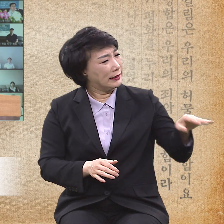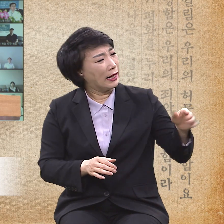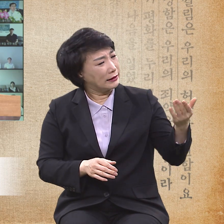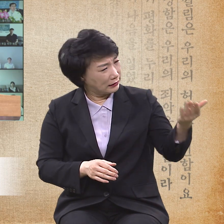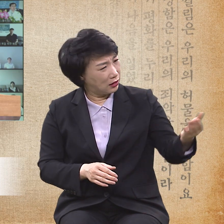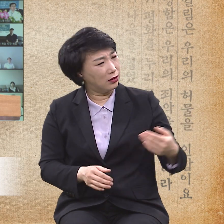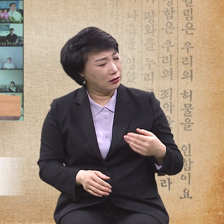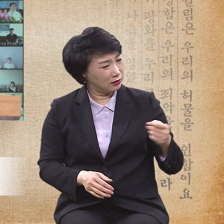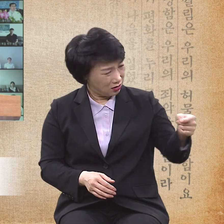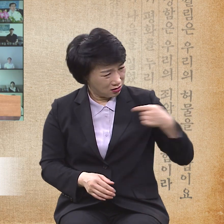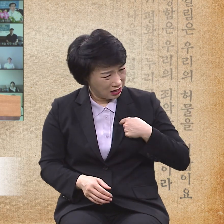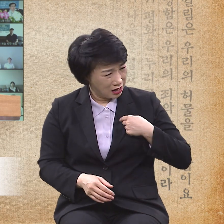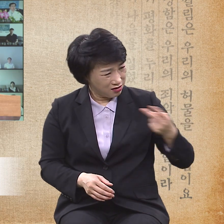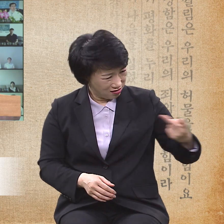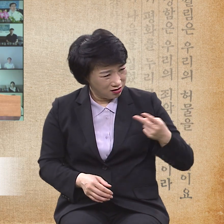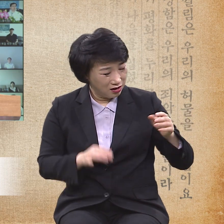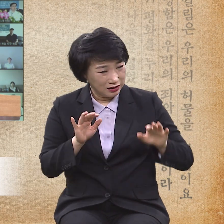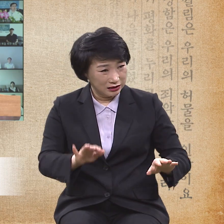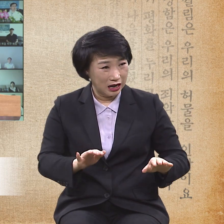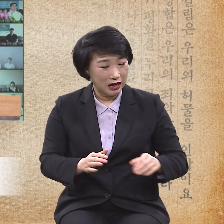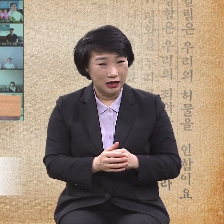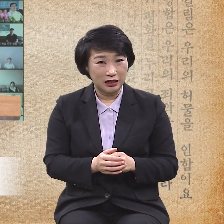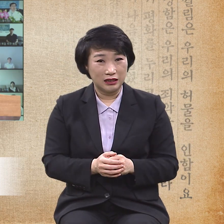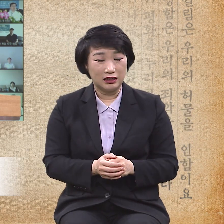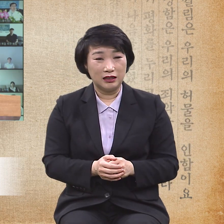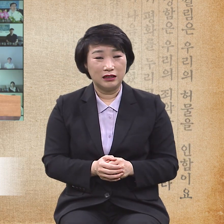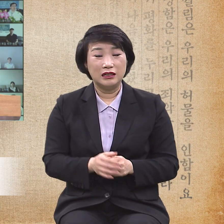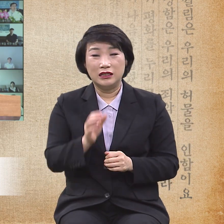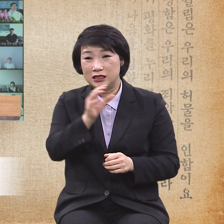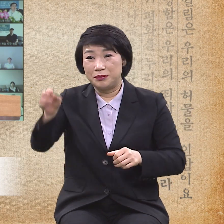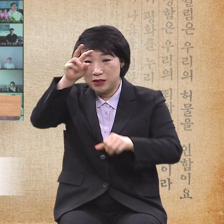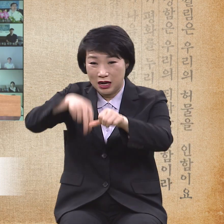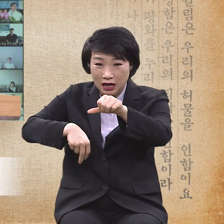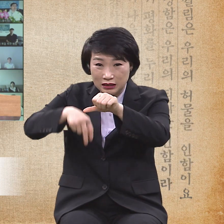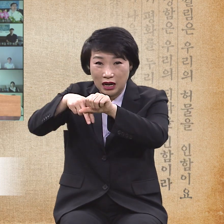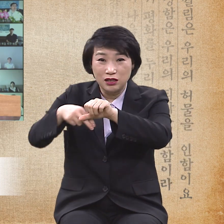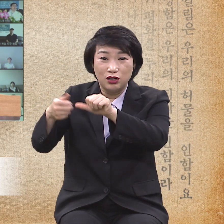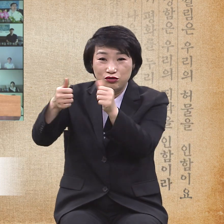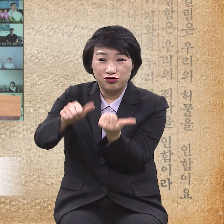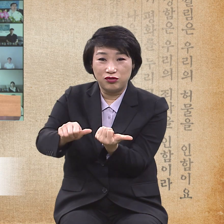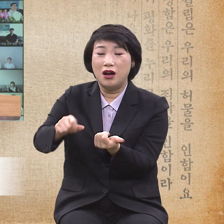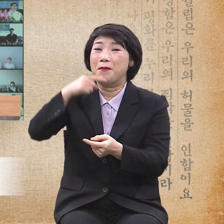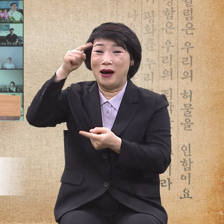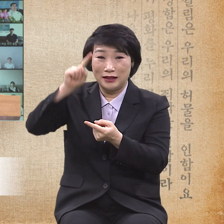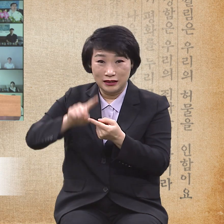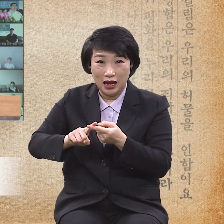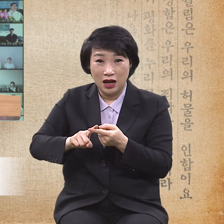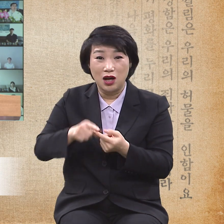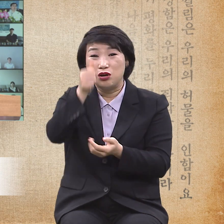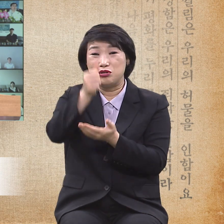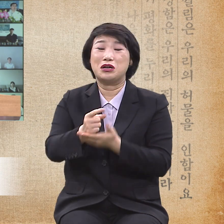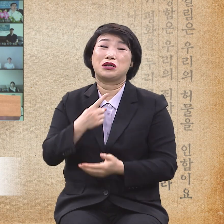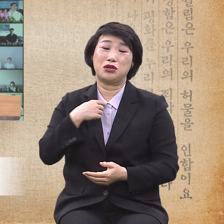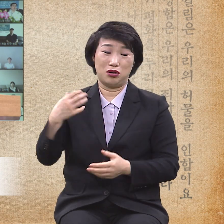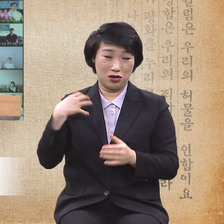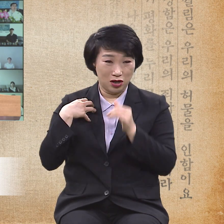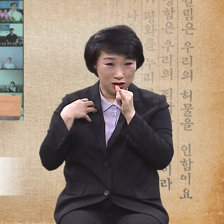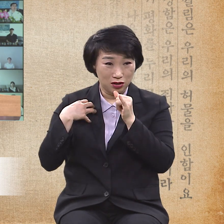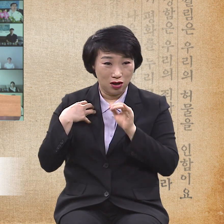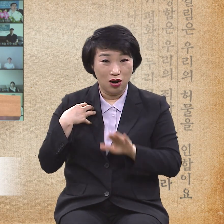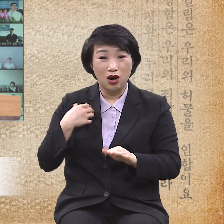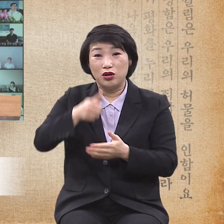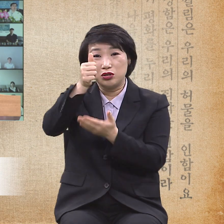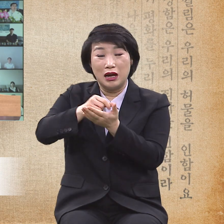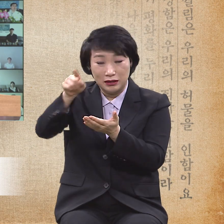이놈아 너와 나는 이 십자가에 죽어야 마땅할 죄를 짊어지고 죄에